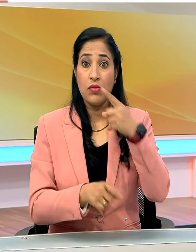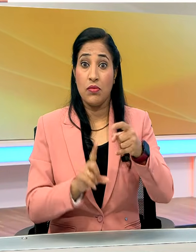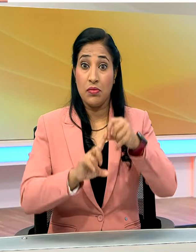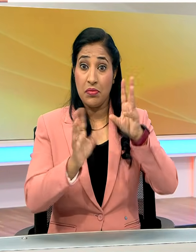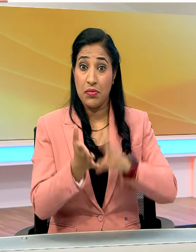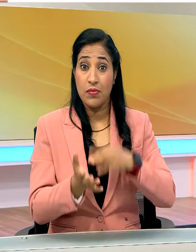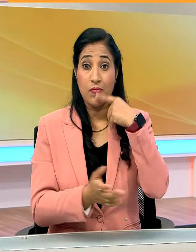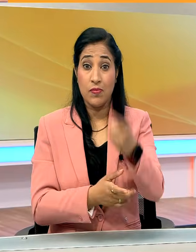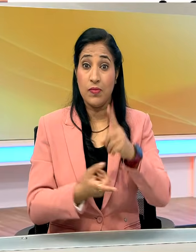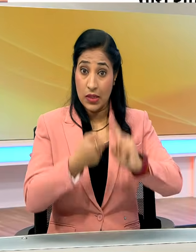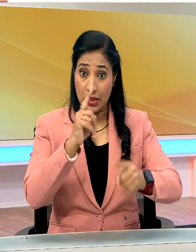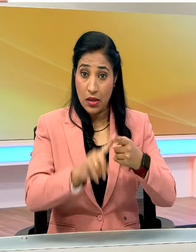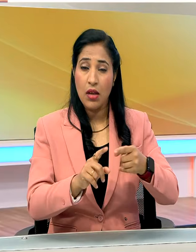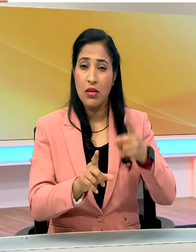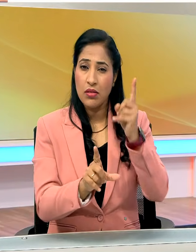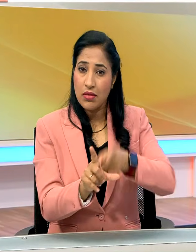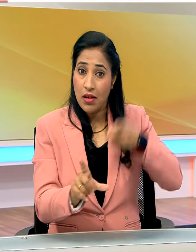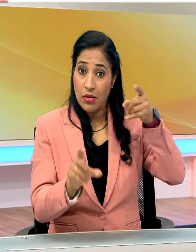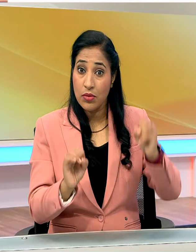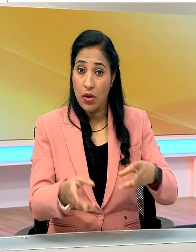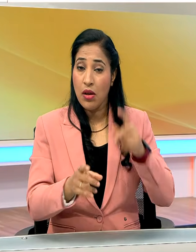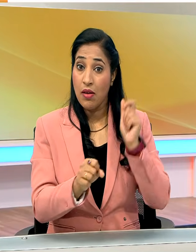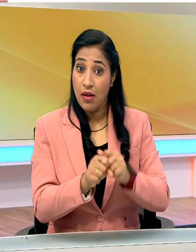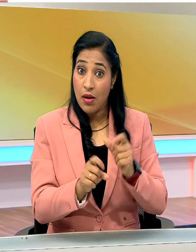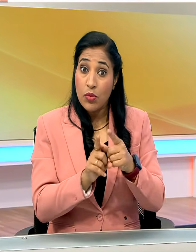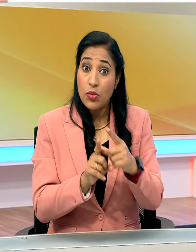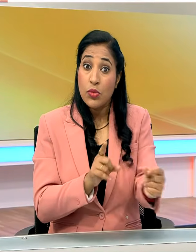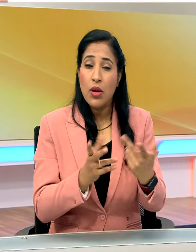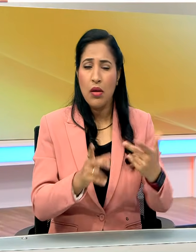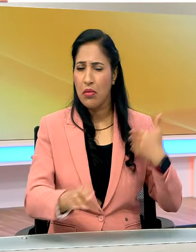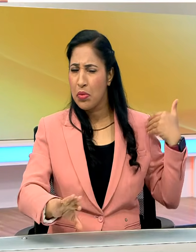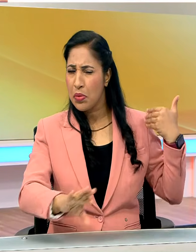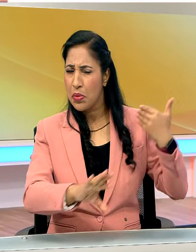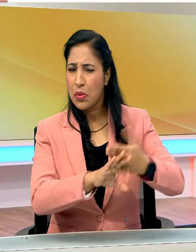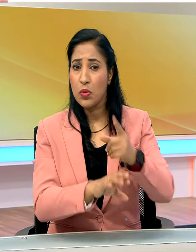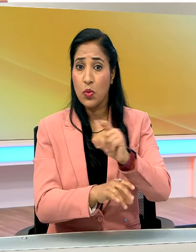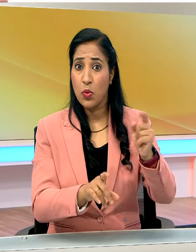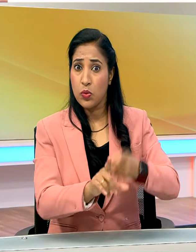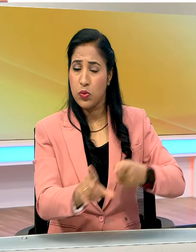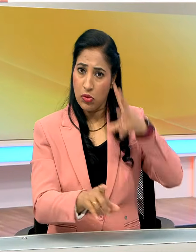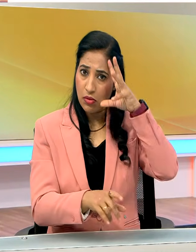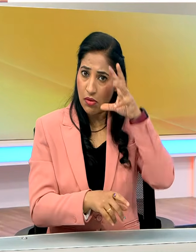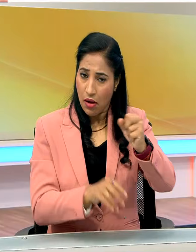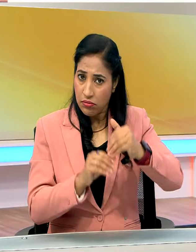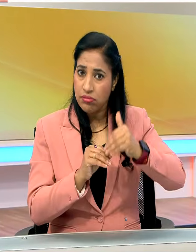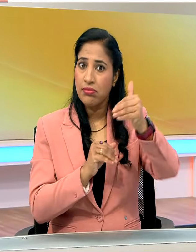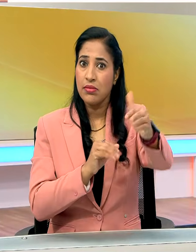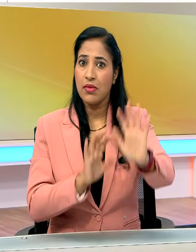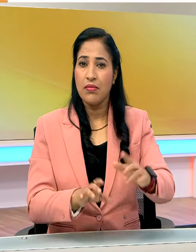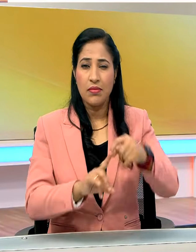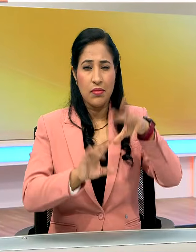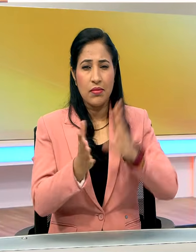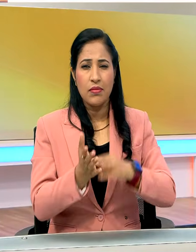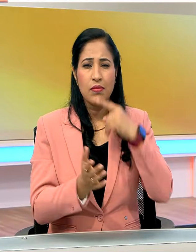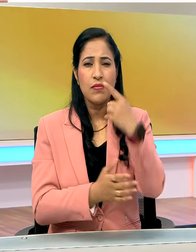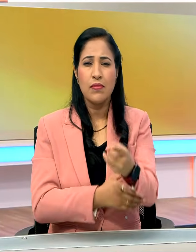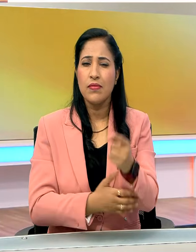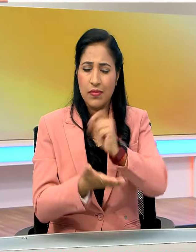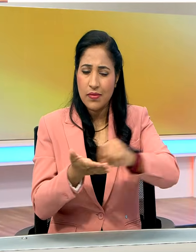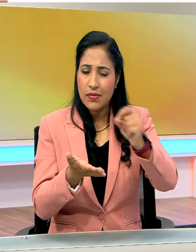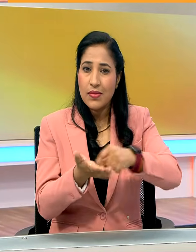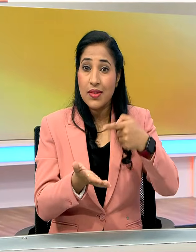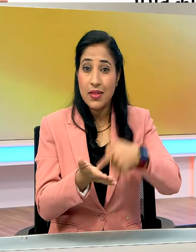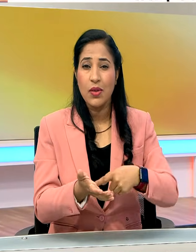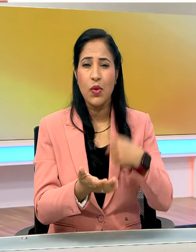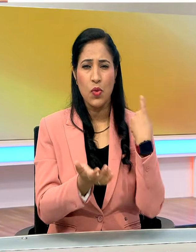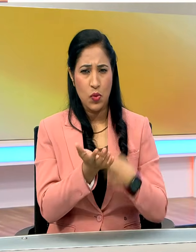इस ऐतिहासिक सत्र में वो काम होने जा रहा है जो सदियों तक याद रखा जाएगा। पीएम ने लिखा कि जब नीति